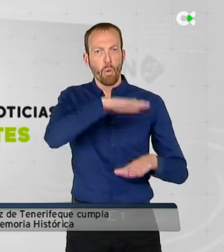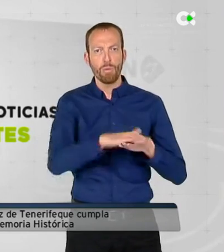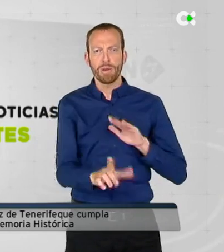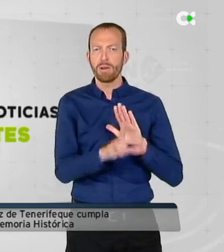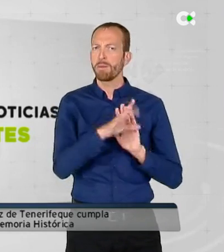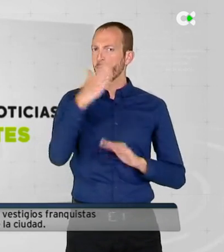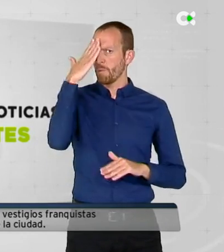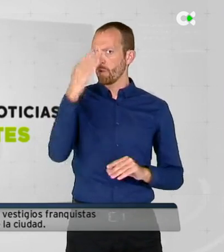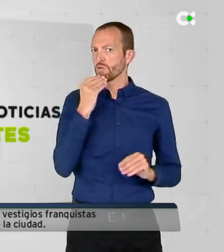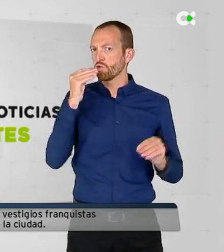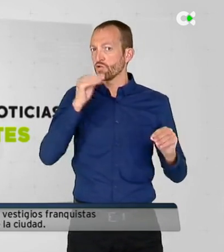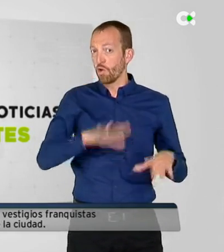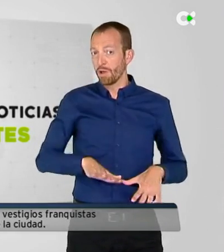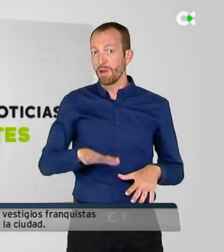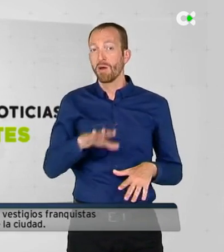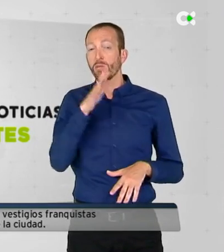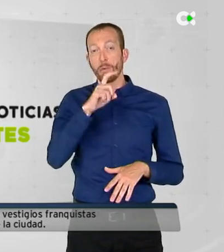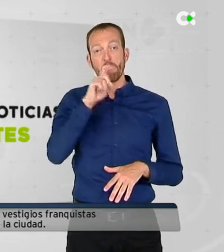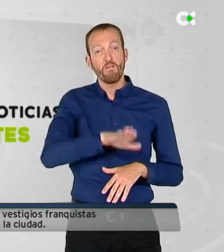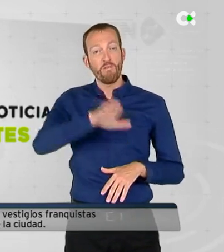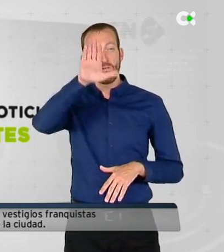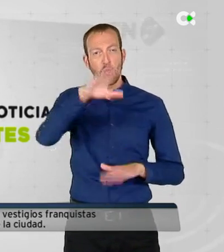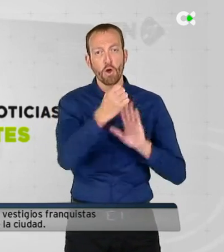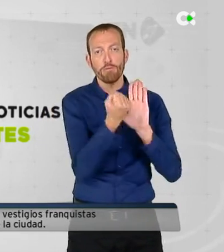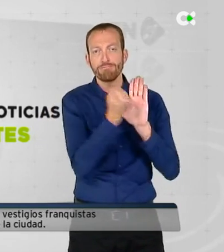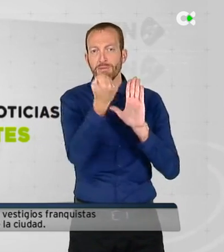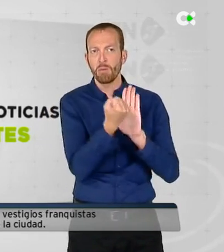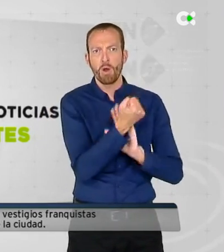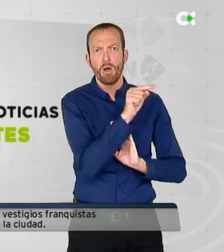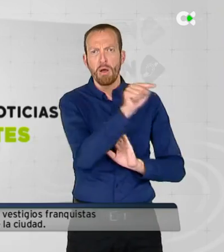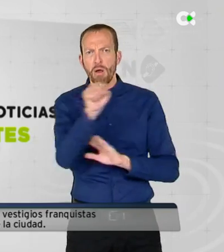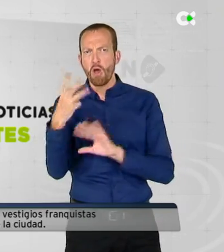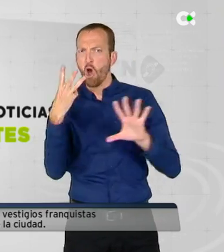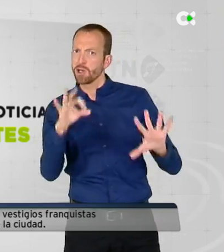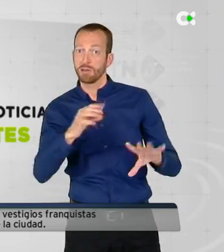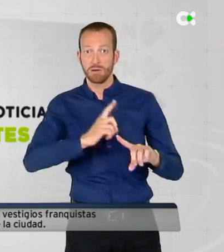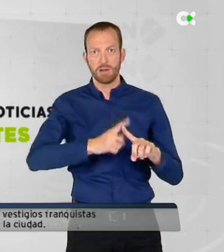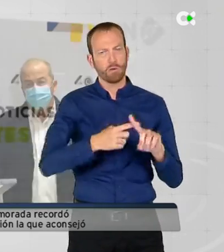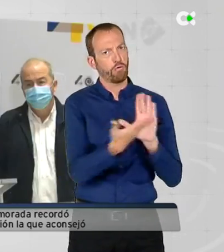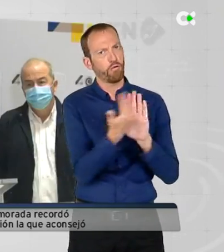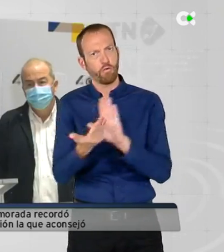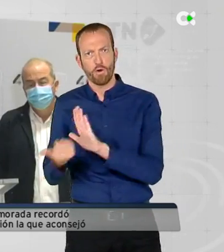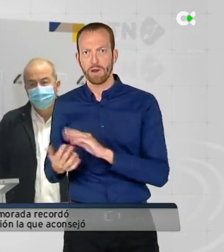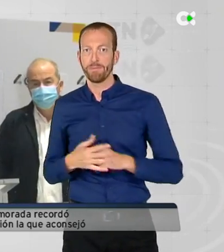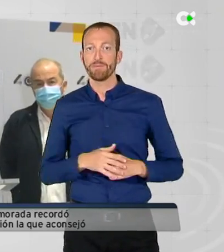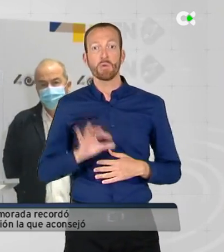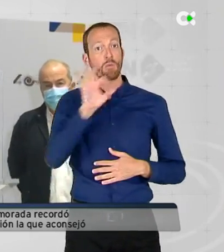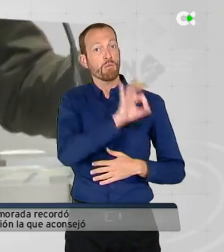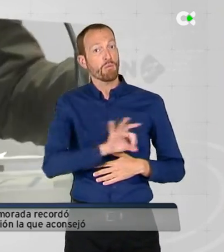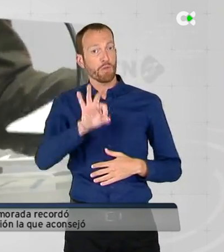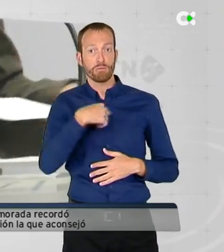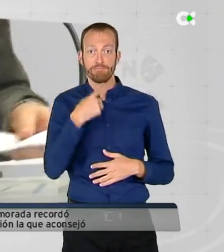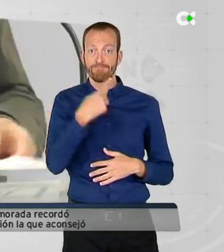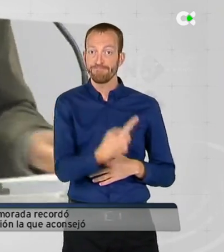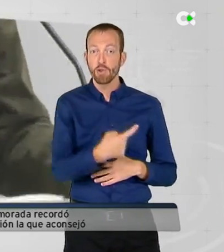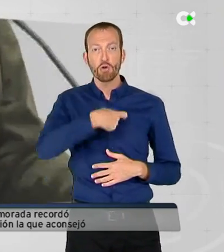ley de memoria histórica y elimine los casi 80 vestigios franquistas que tiene la ciudad. La formación morada recordó